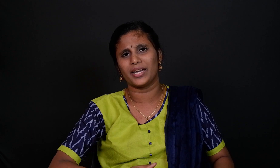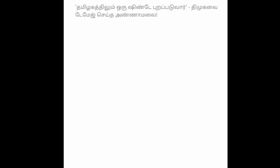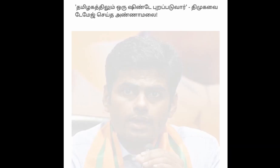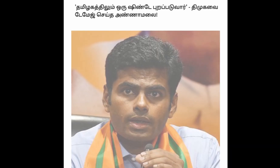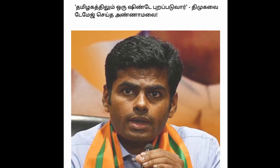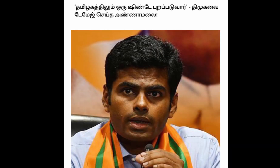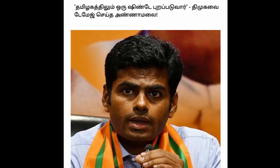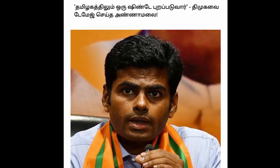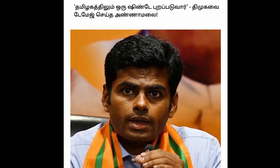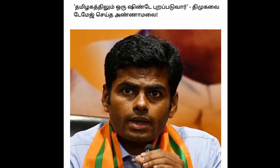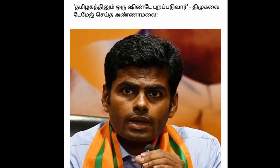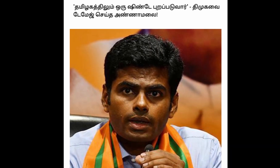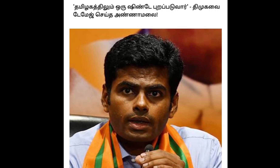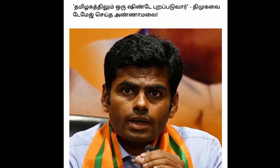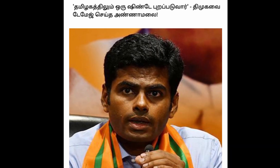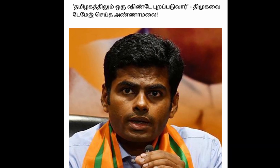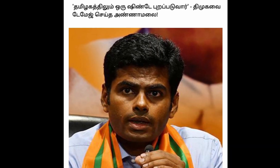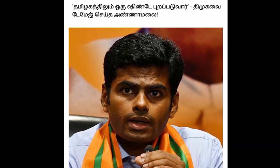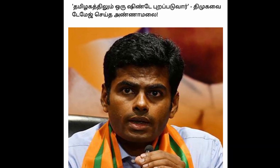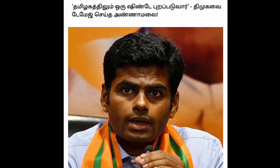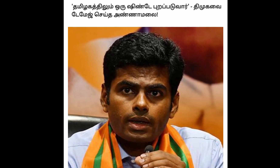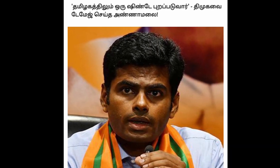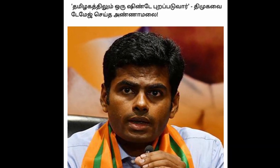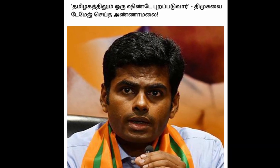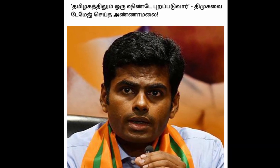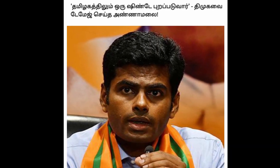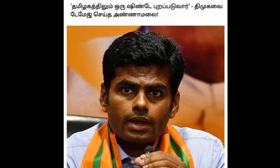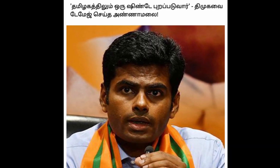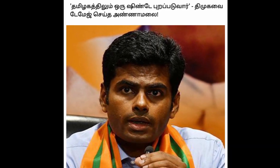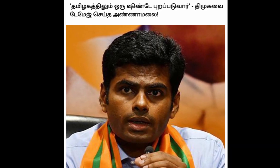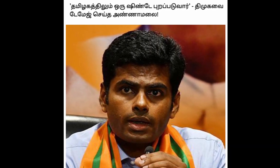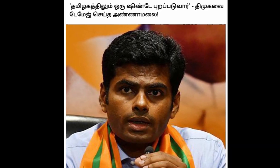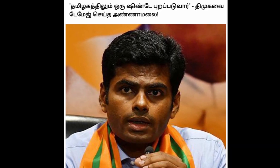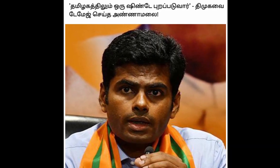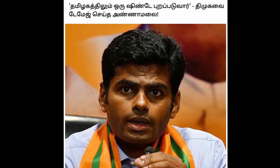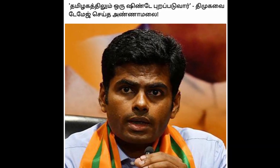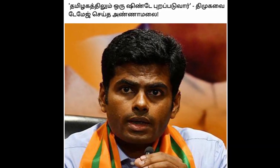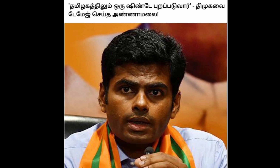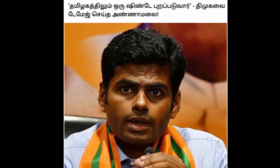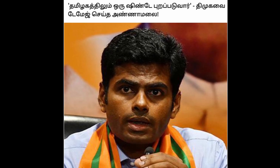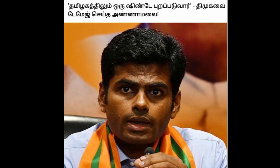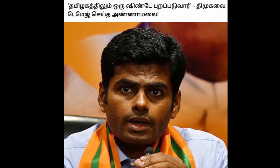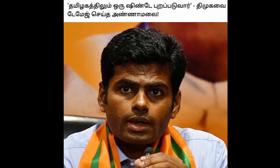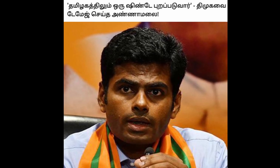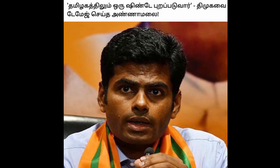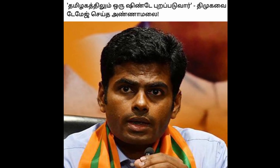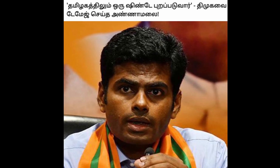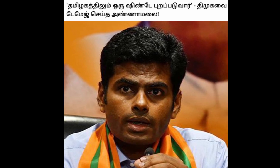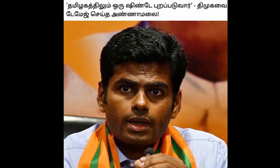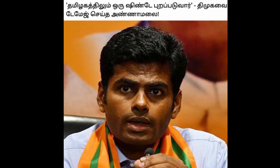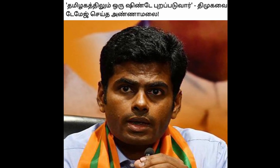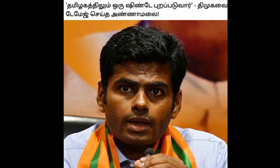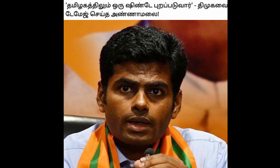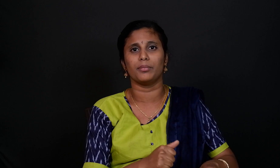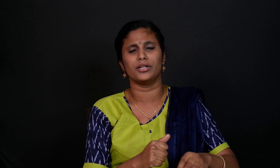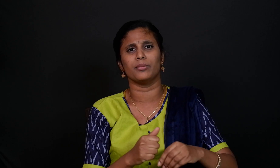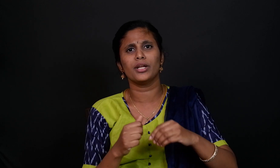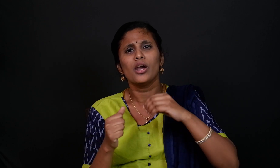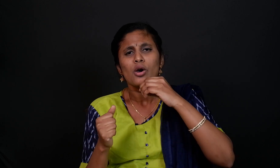உருவாகி மகாராஷ்டிரால என்ன நிலைமை சிவசேனா கட்சிக்கு வந்து வந்துச்சோ அதே மாதிரி நிலைமை திமுகவுக்கும் வர்றதுக்கான வாய்ப்புகள் வந்து இருக்கு அப்படின்ற மாதிரி